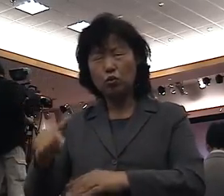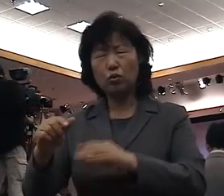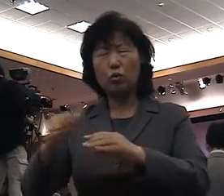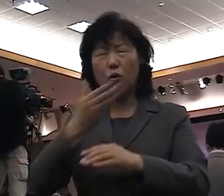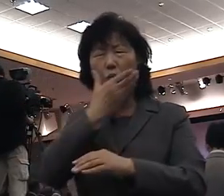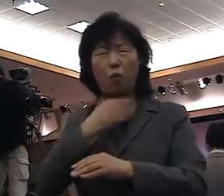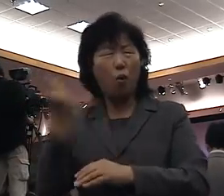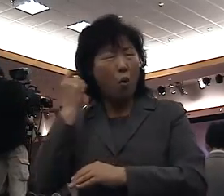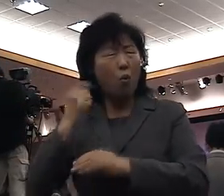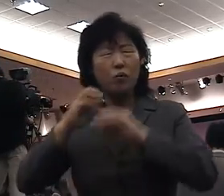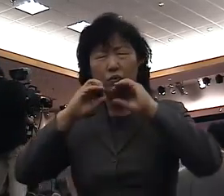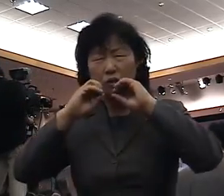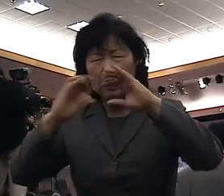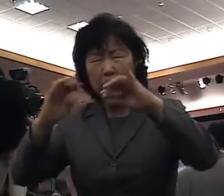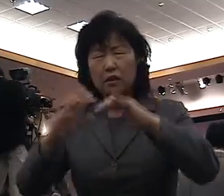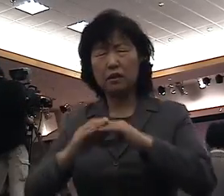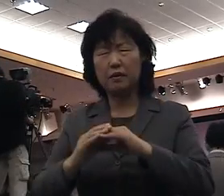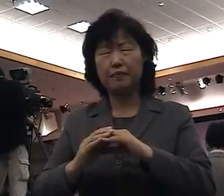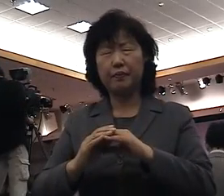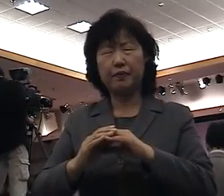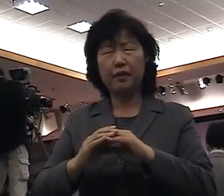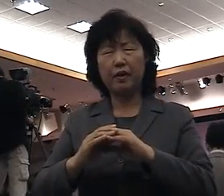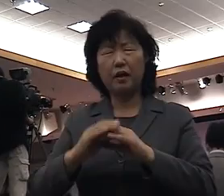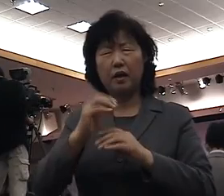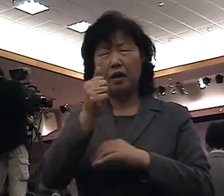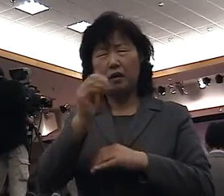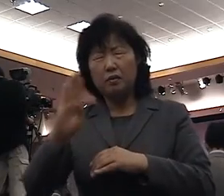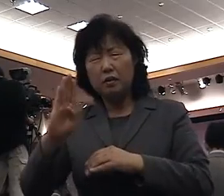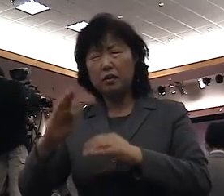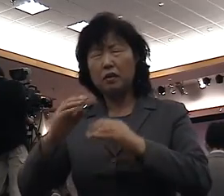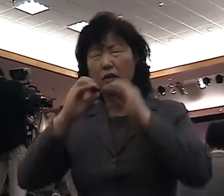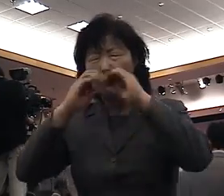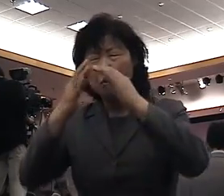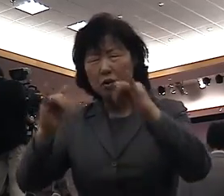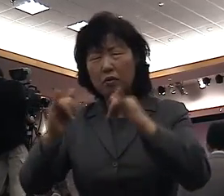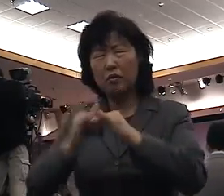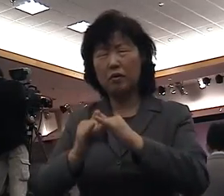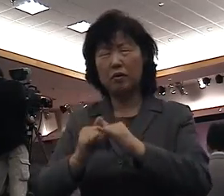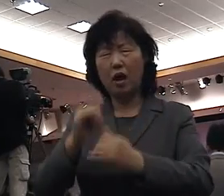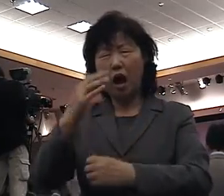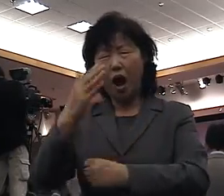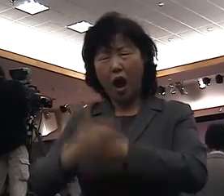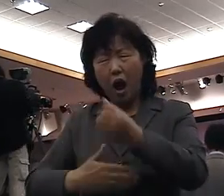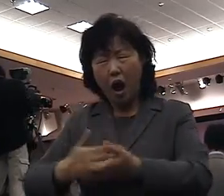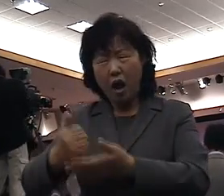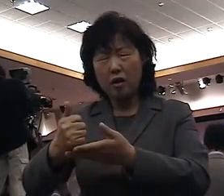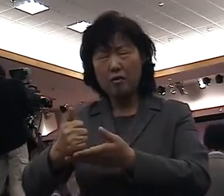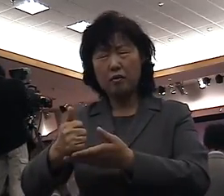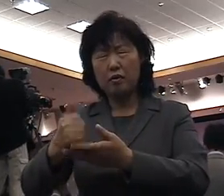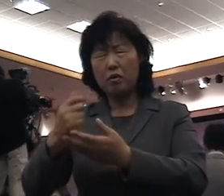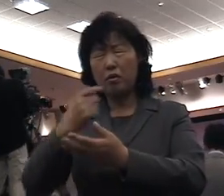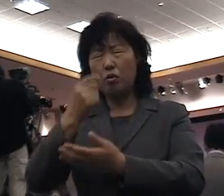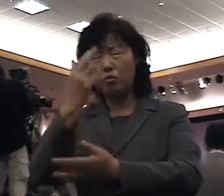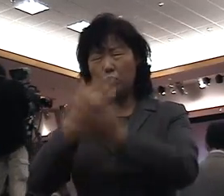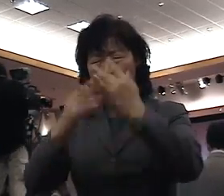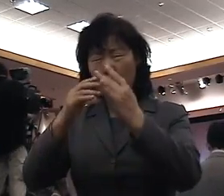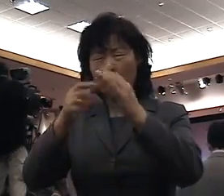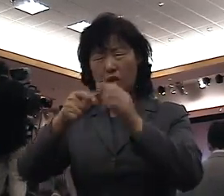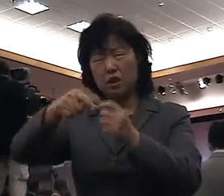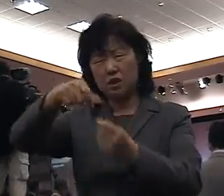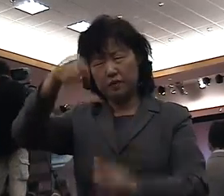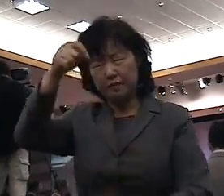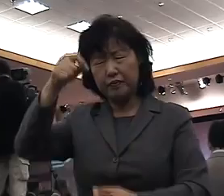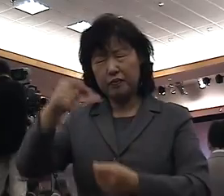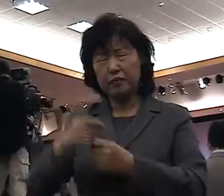전하시는 전제임스 에미 성사님의 가정과 자녀들을 하나님의 불기둥과 구름기둥으로 보호하시고